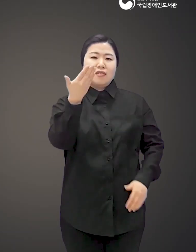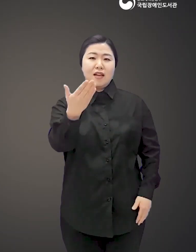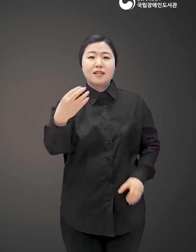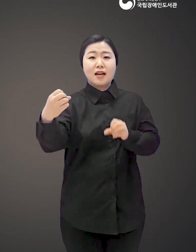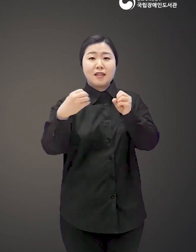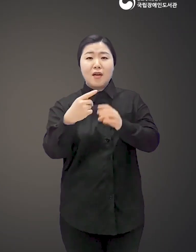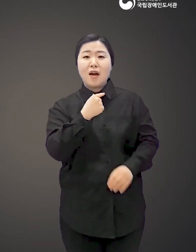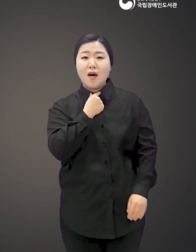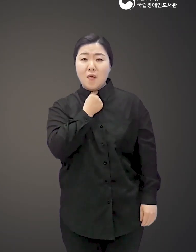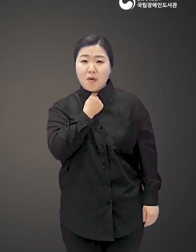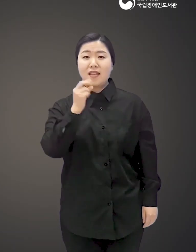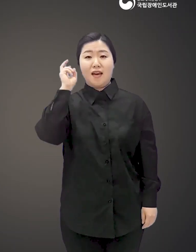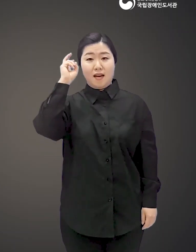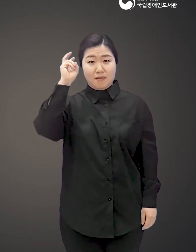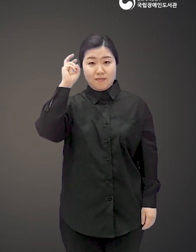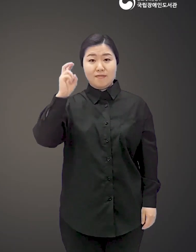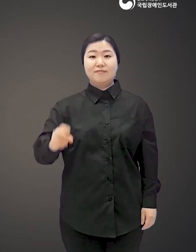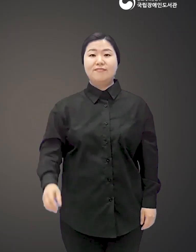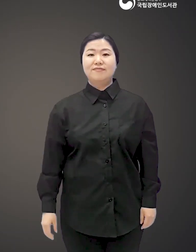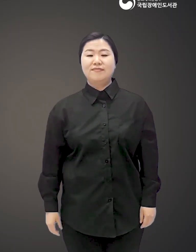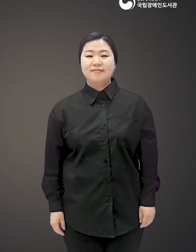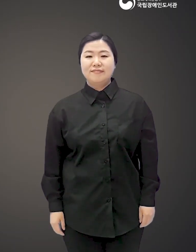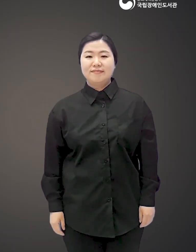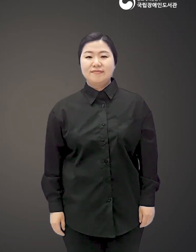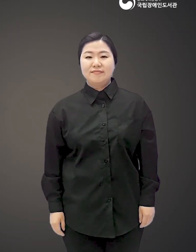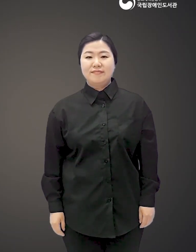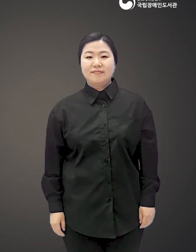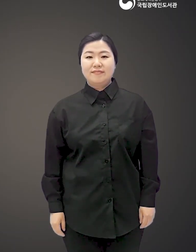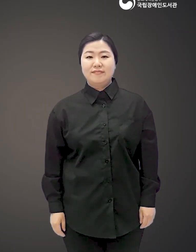얻으며 대화하고 싶어 할 것이다.